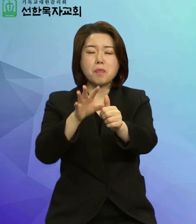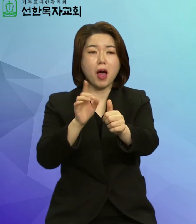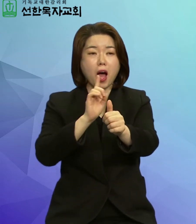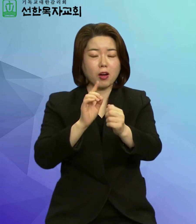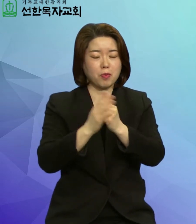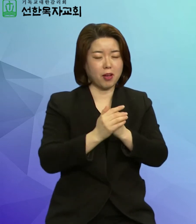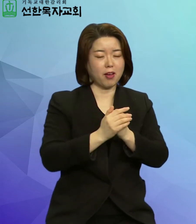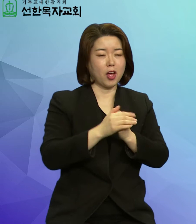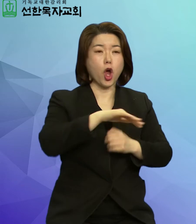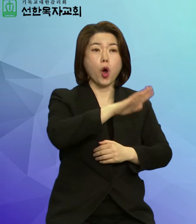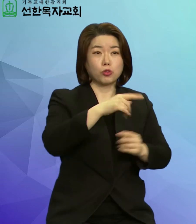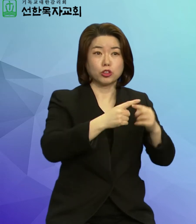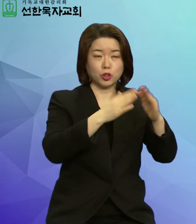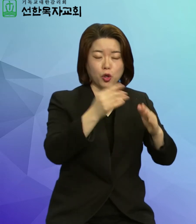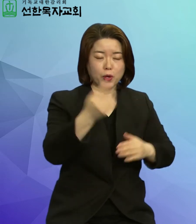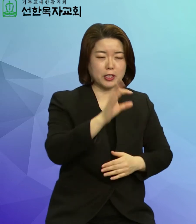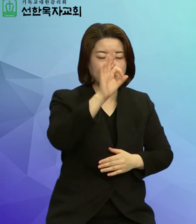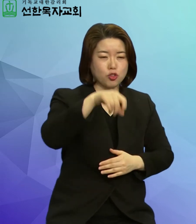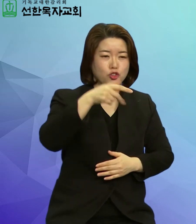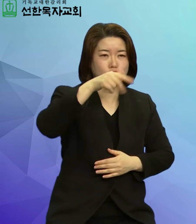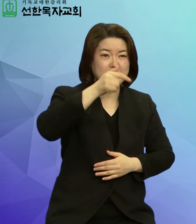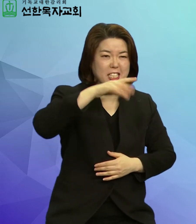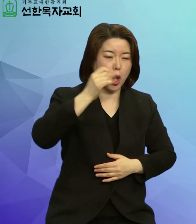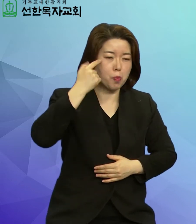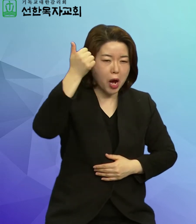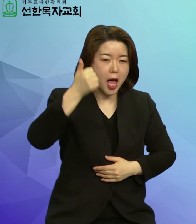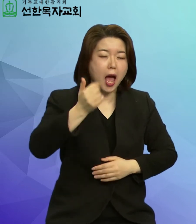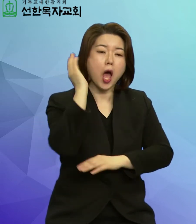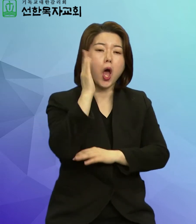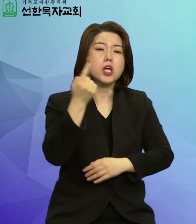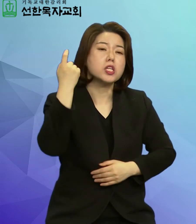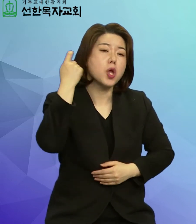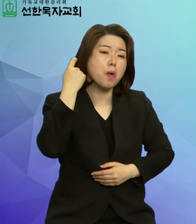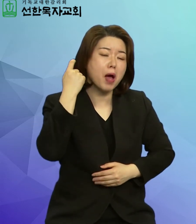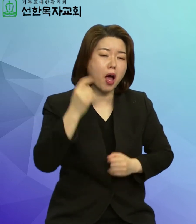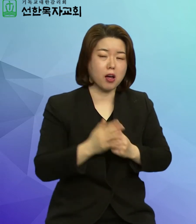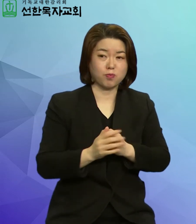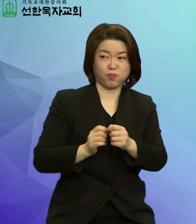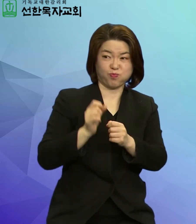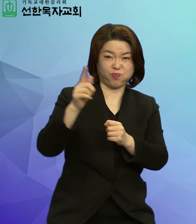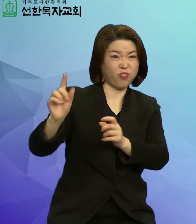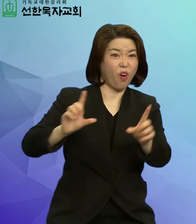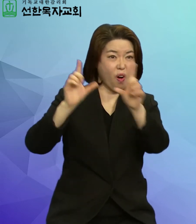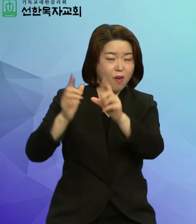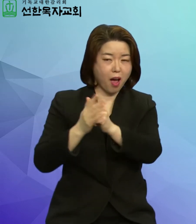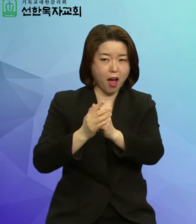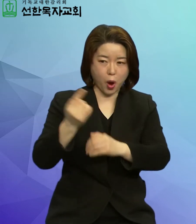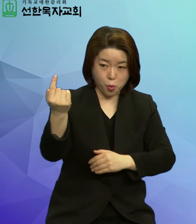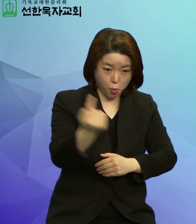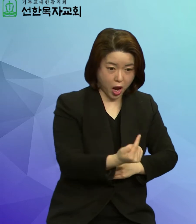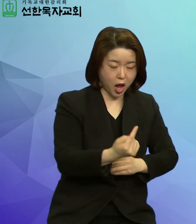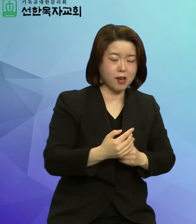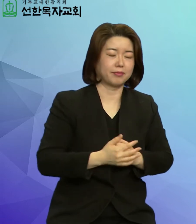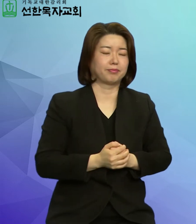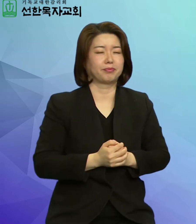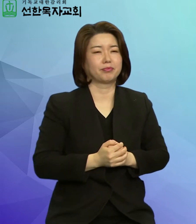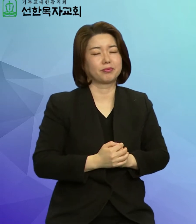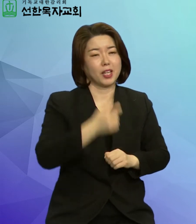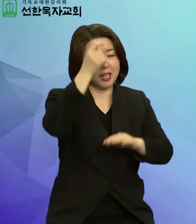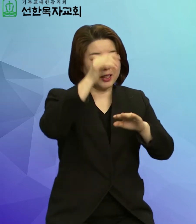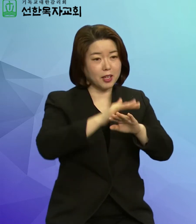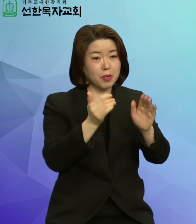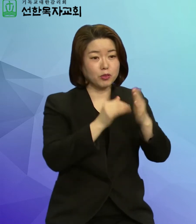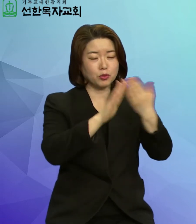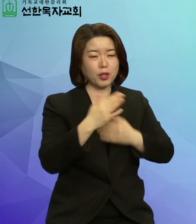유기성 목사님 설교를 한번 들어보라 그래서 일부러 아주 멀리 사시는 분인데 찾아오셨더라고요. 예배 끝나고